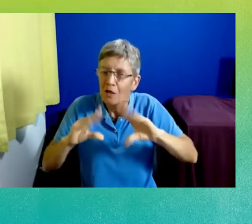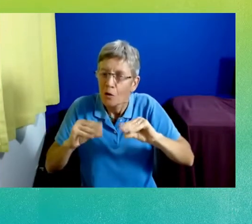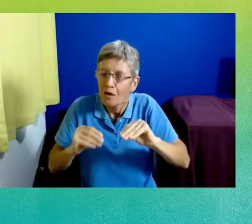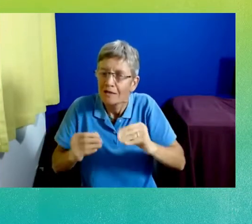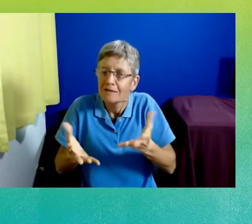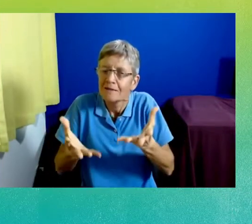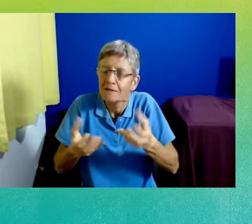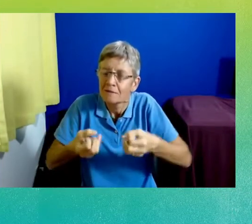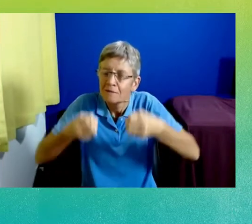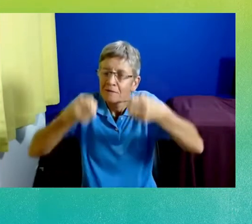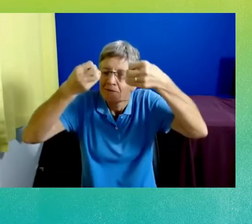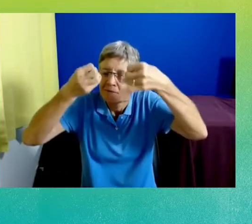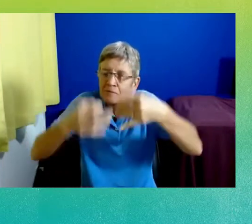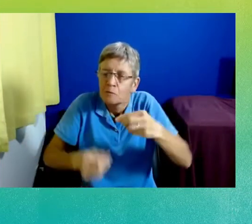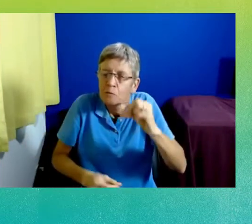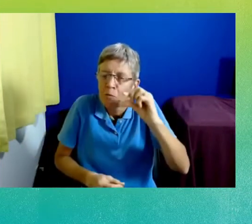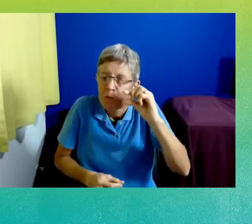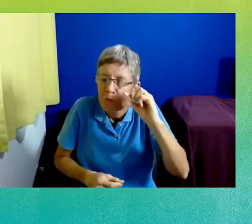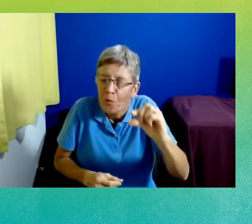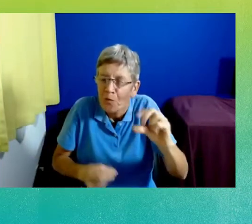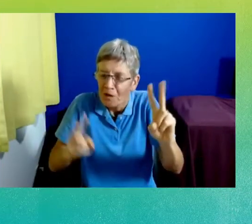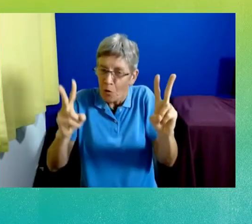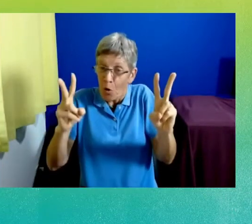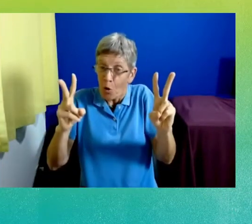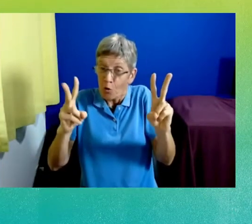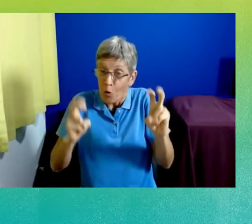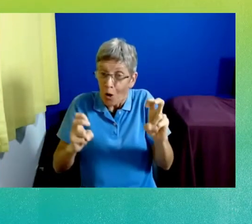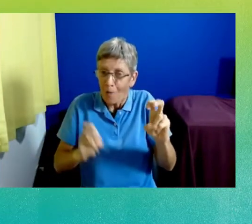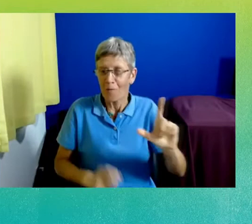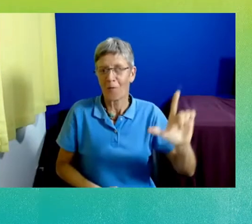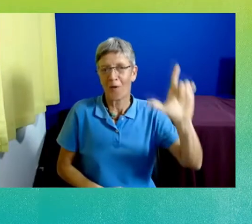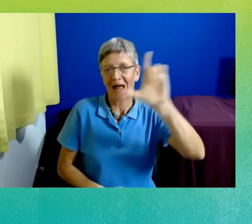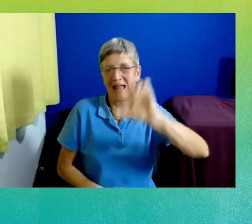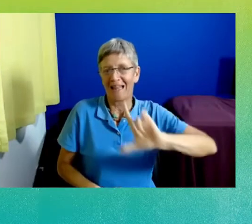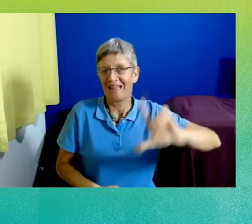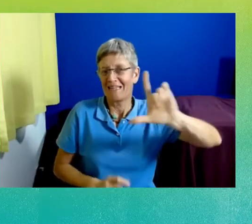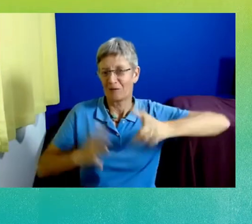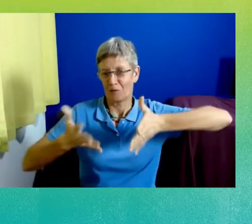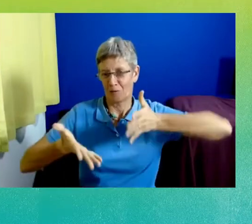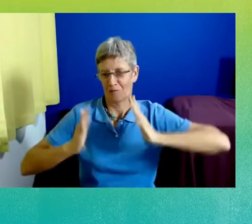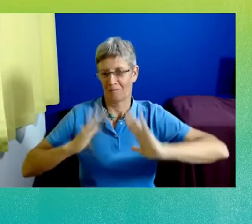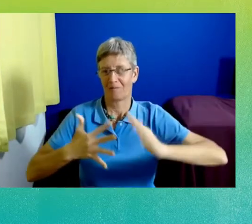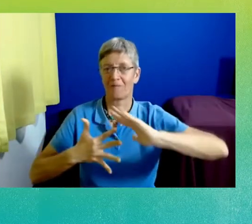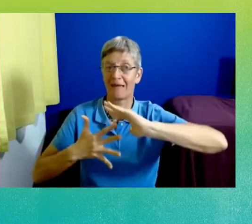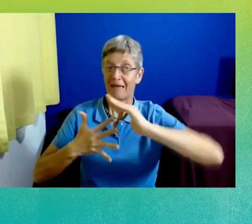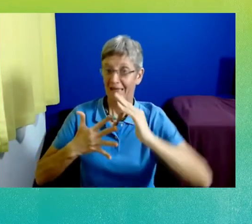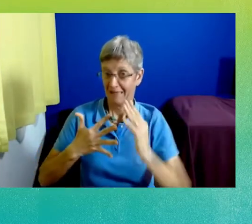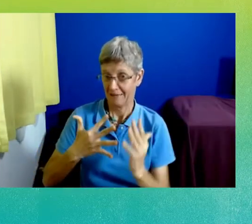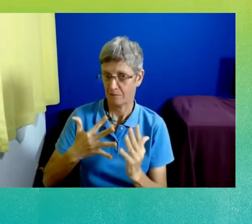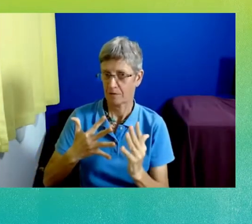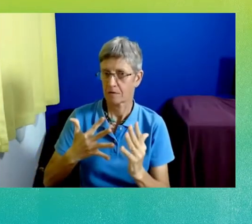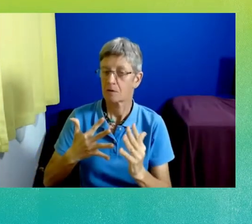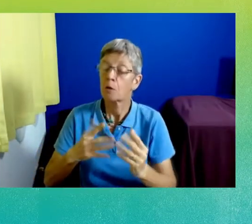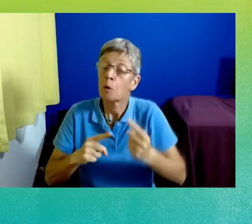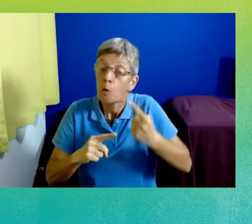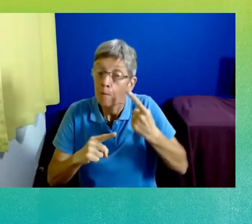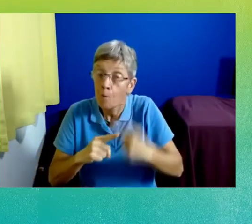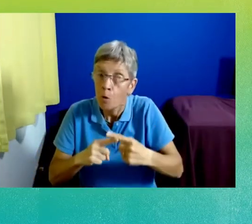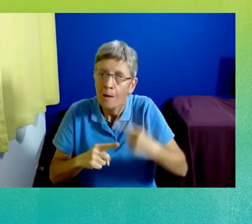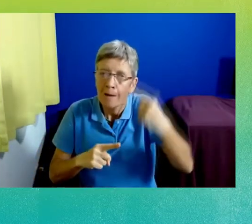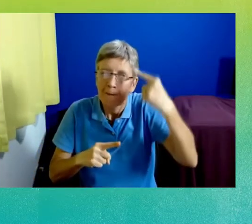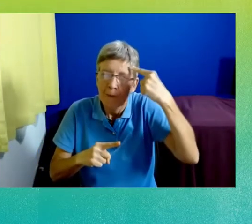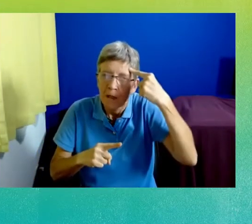Brasil. E aí, por isso, agora eu vou explicar um pouco para vocês a respeito da literatura surda